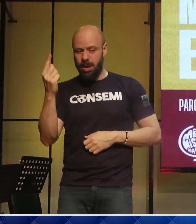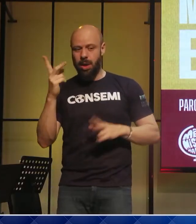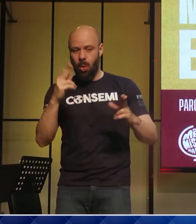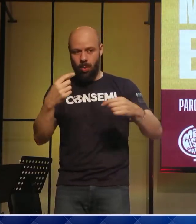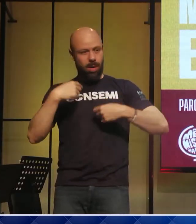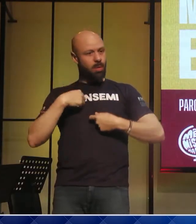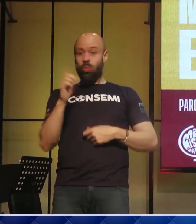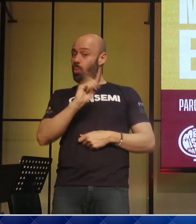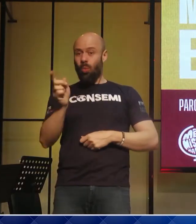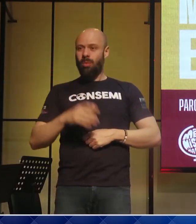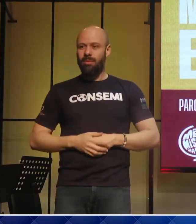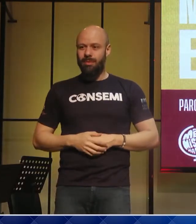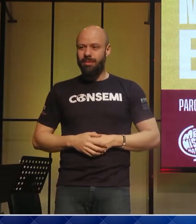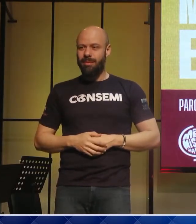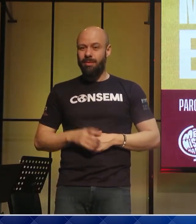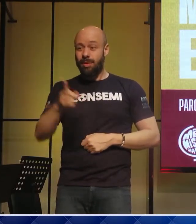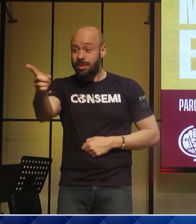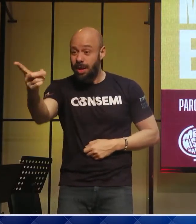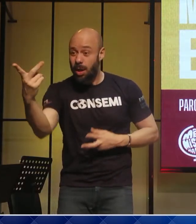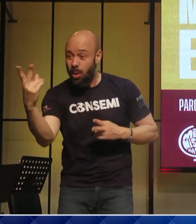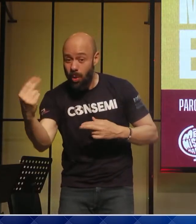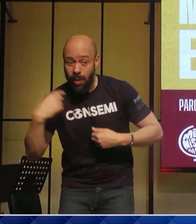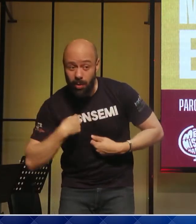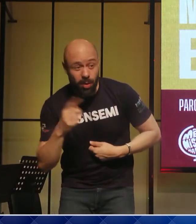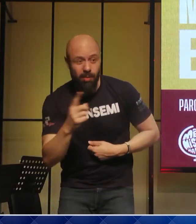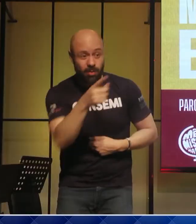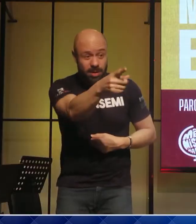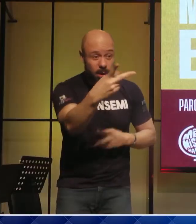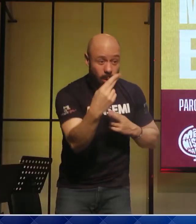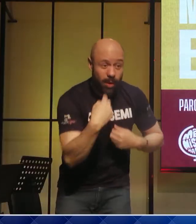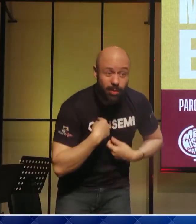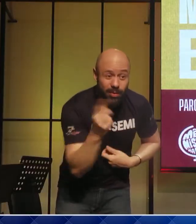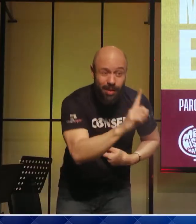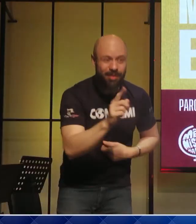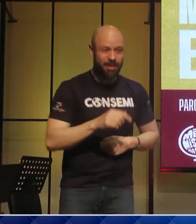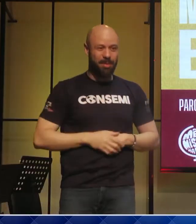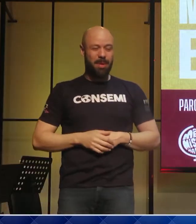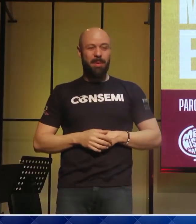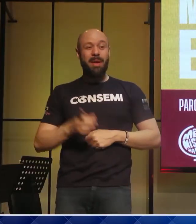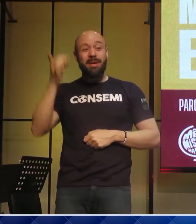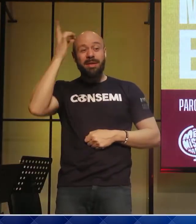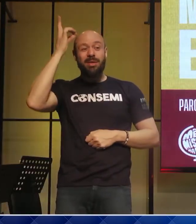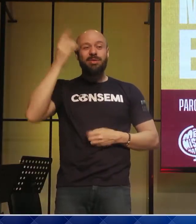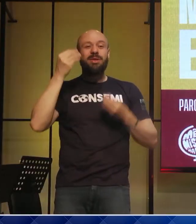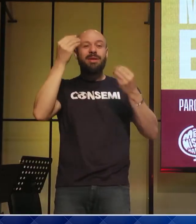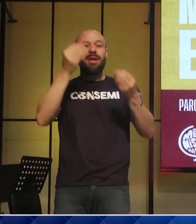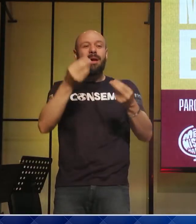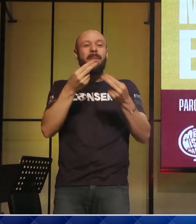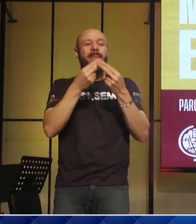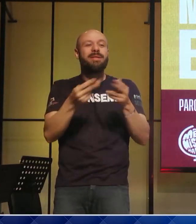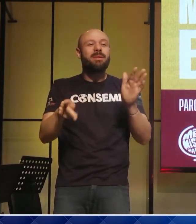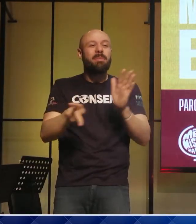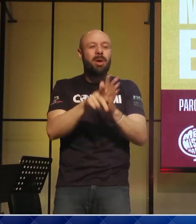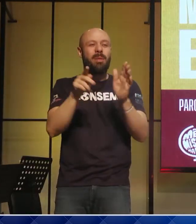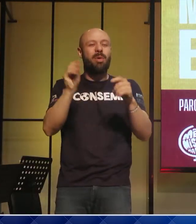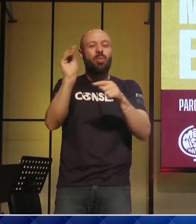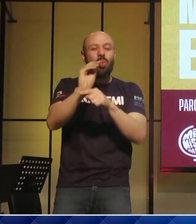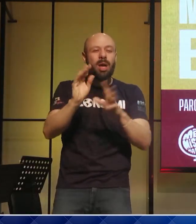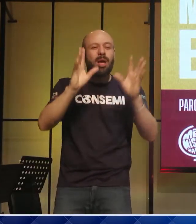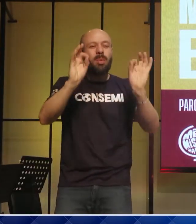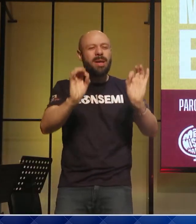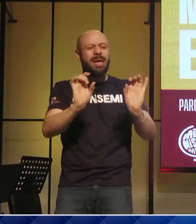você é. Exerça o dom que Deus te deu, porque o dom veio de Deus. E para a glória